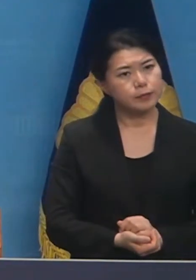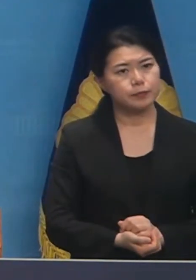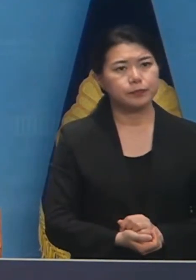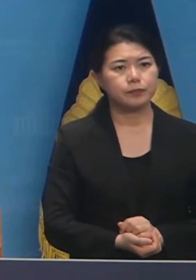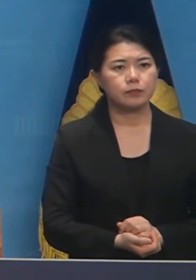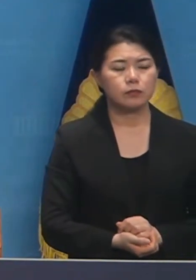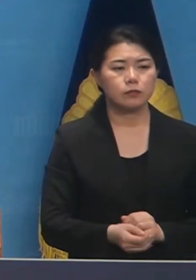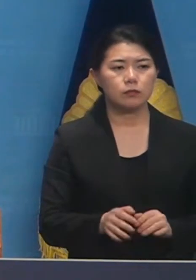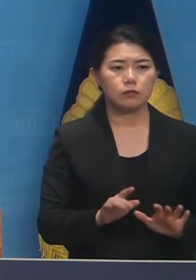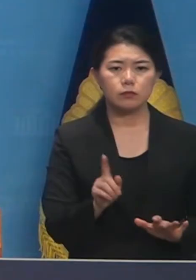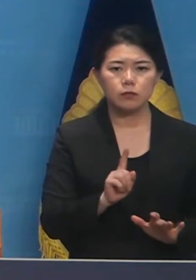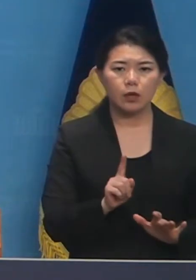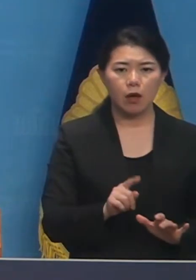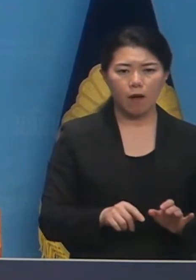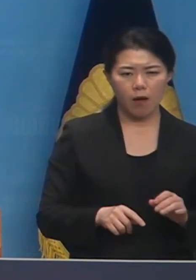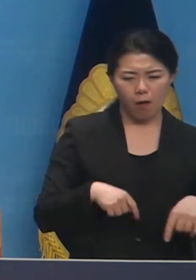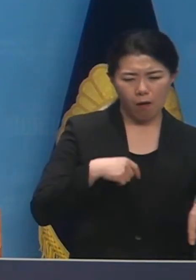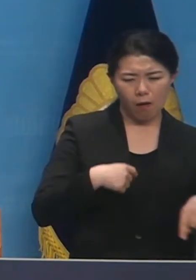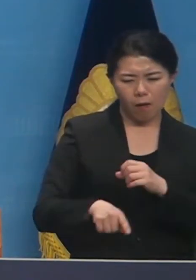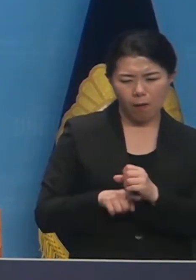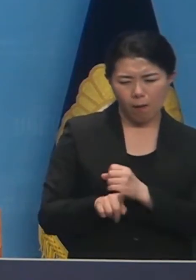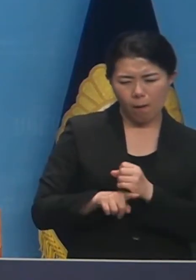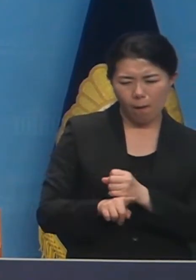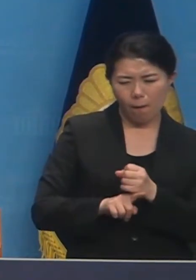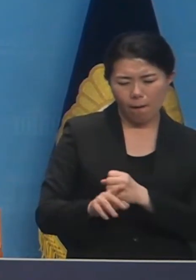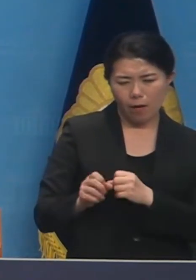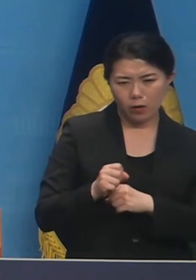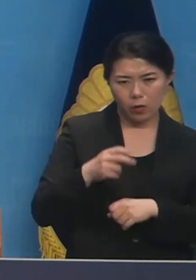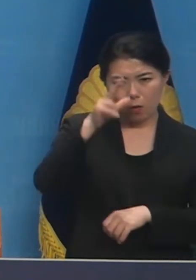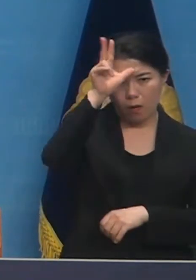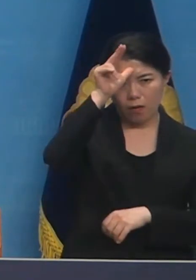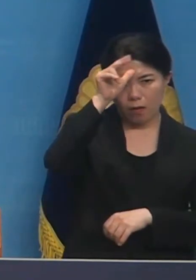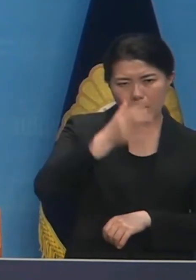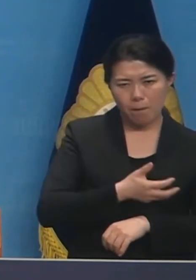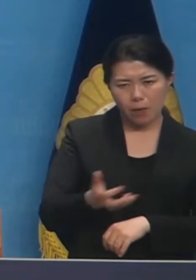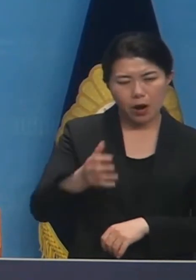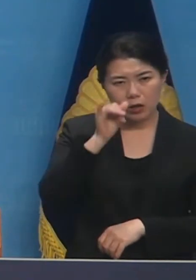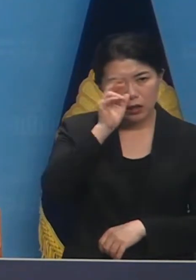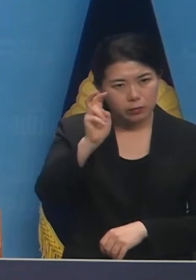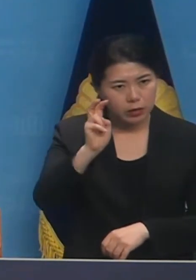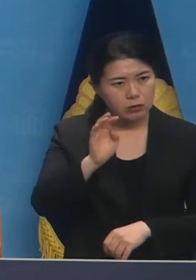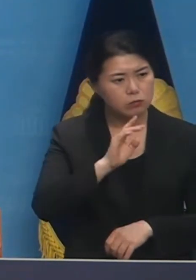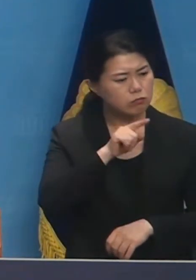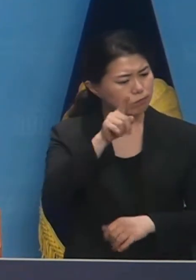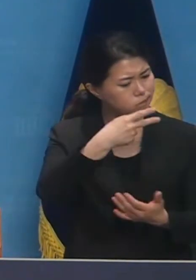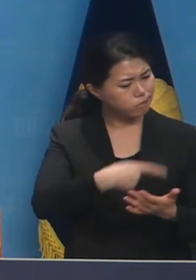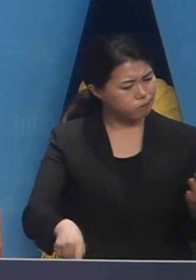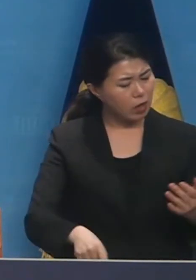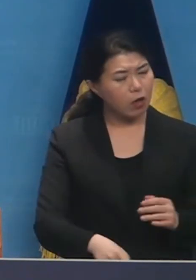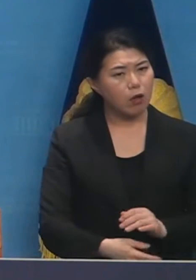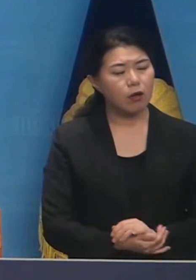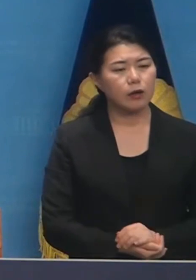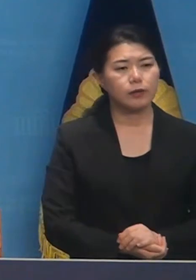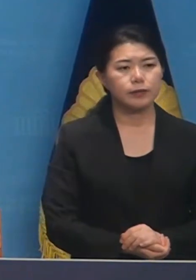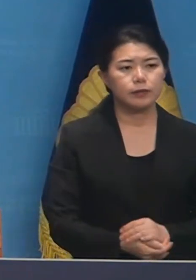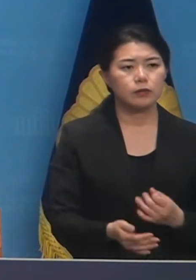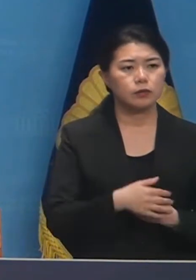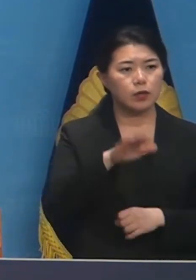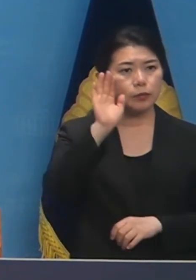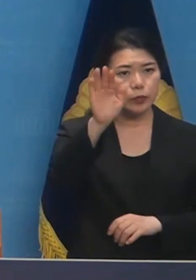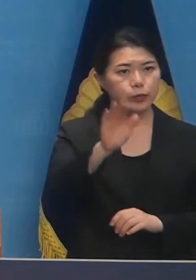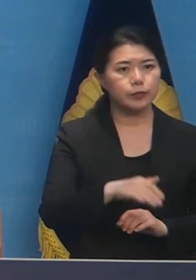이것은 어떤 의도를, 정치적인 의도를 가지고 경찰이 했다면 이건 굉장히 소외버리죠. 그래서